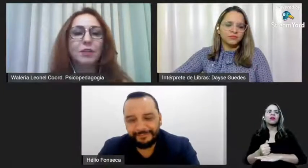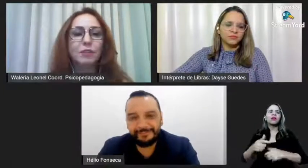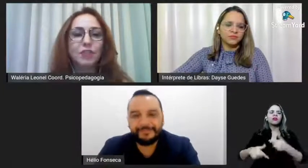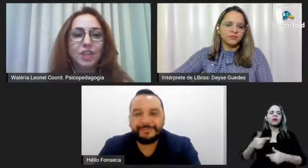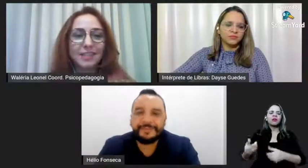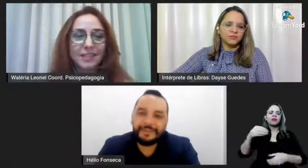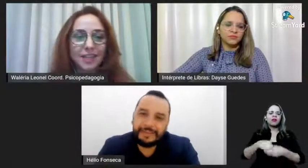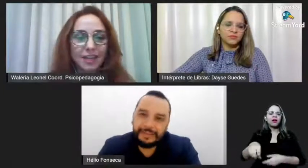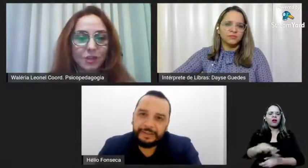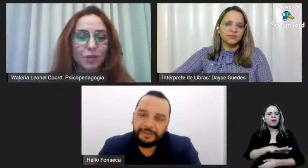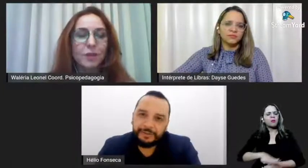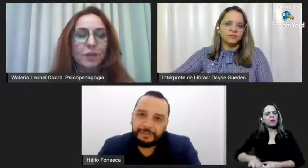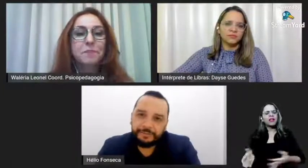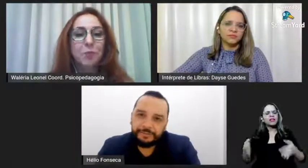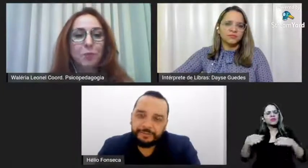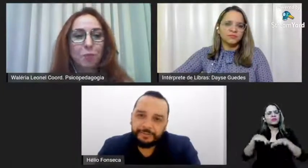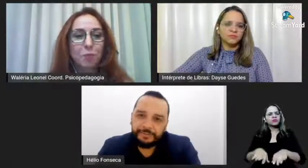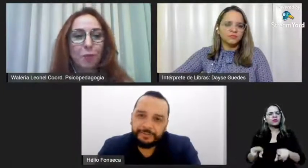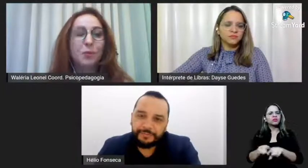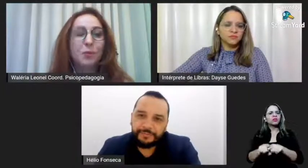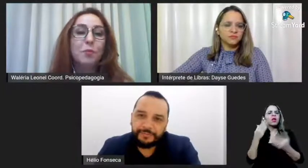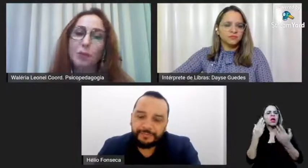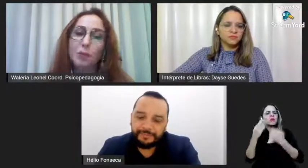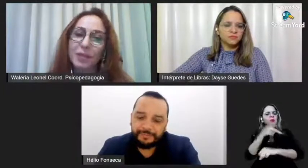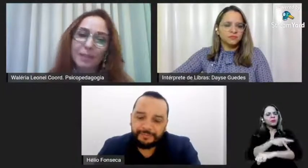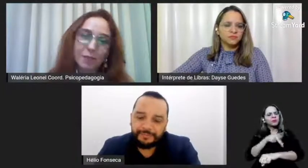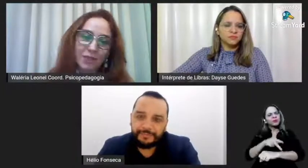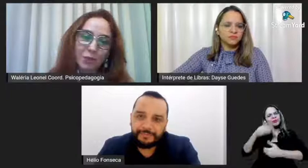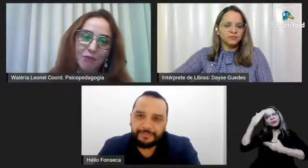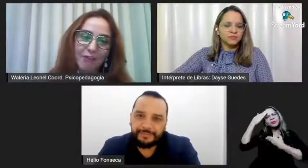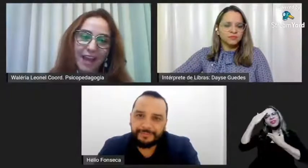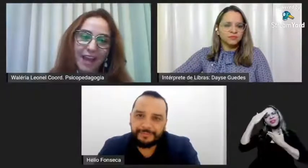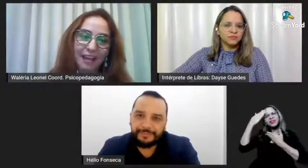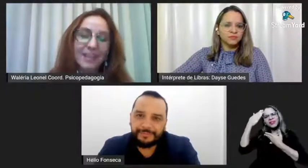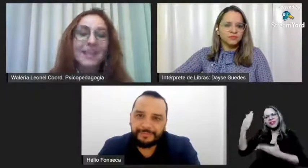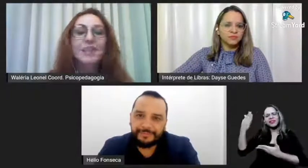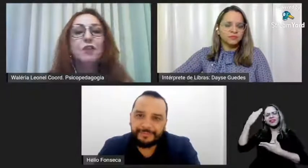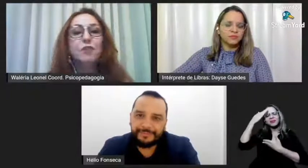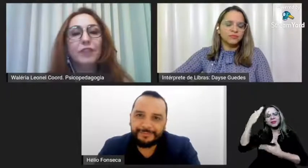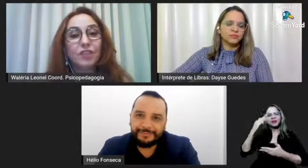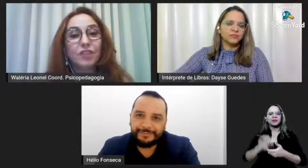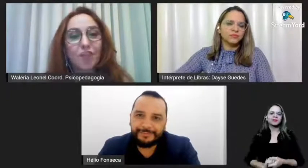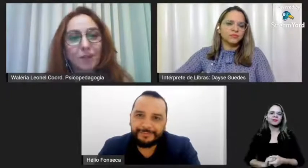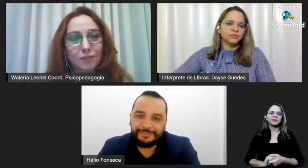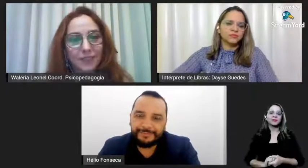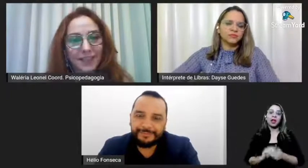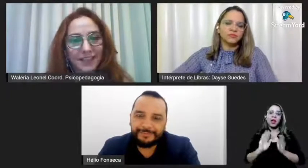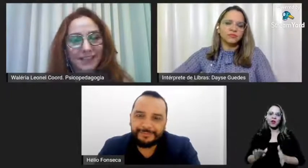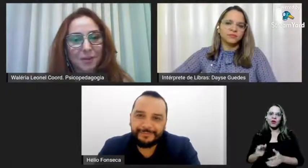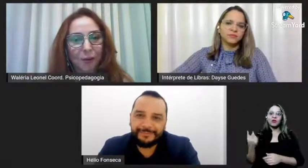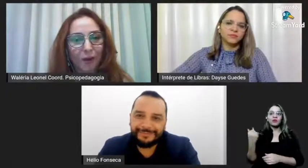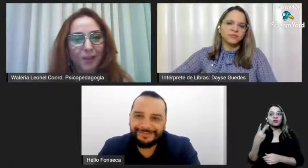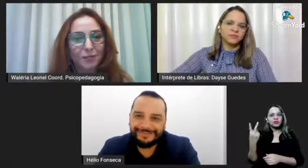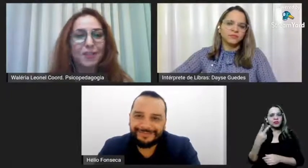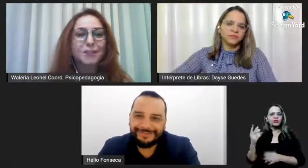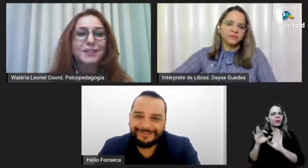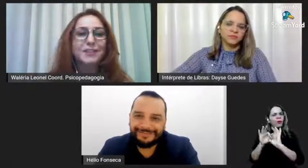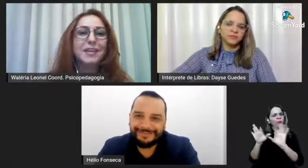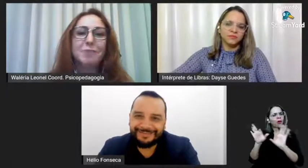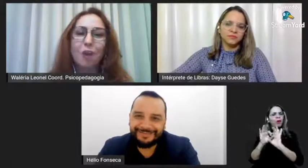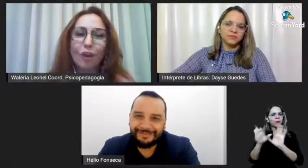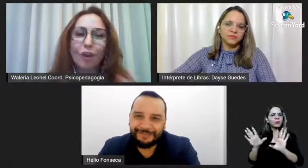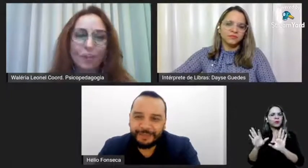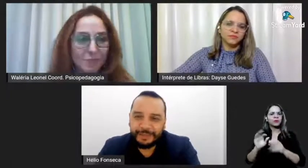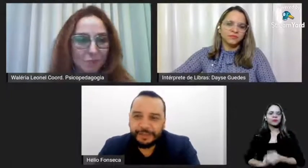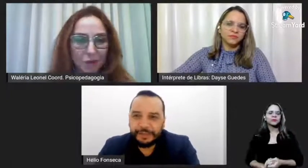da psicopedagogia, que se relaciona um pouco. Então, muito obrigada pela sua fala. Eu vou deixar vocês agora, vou deixar você